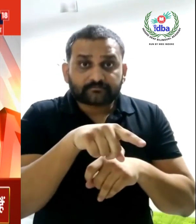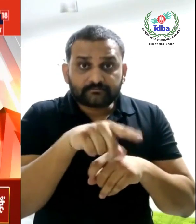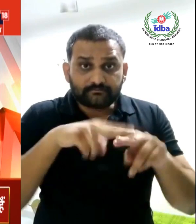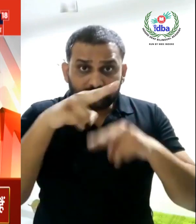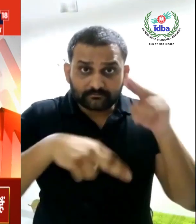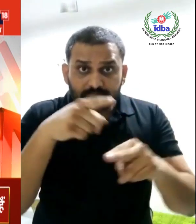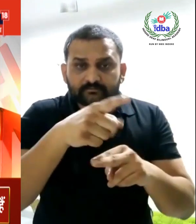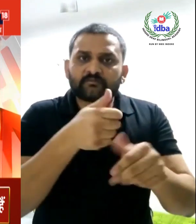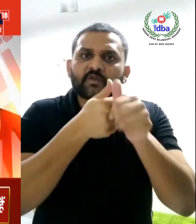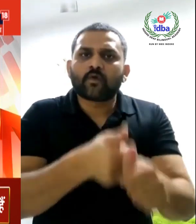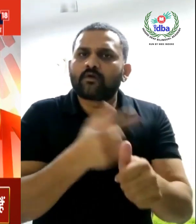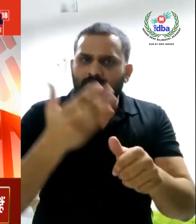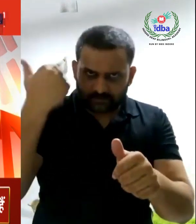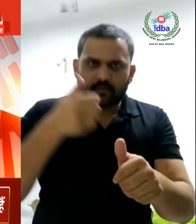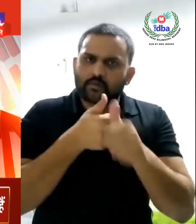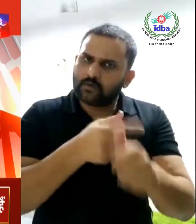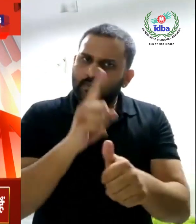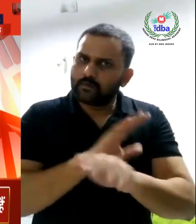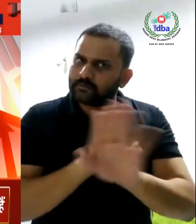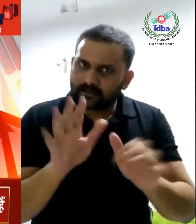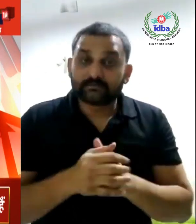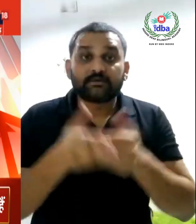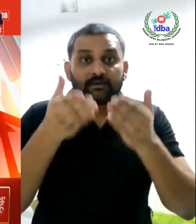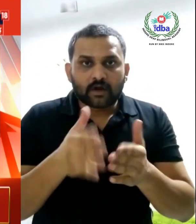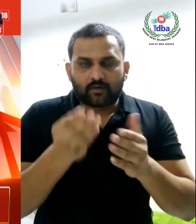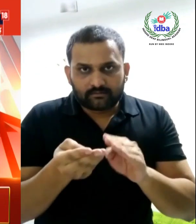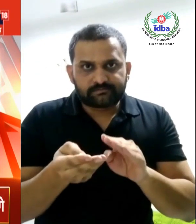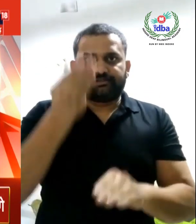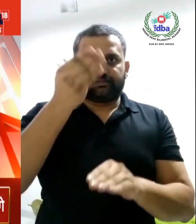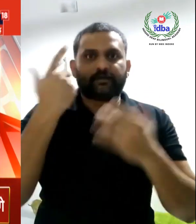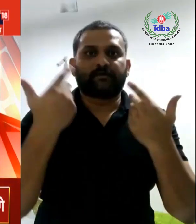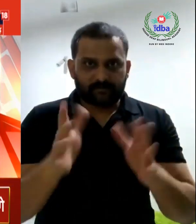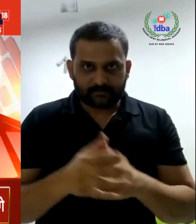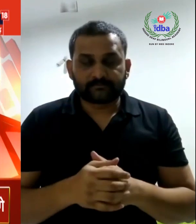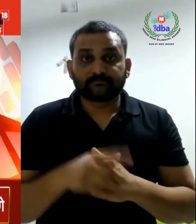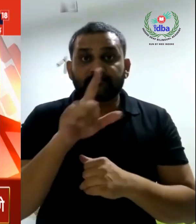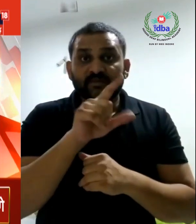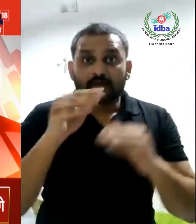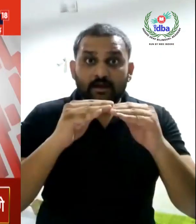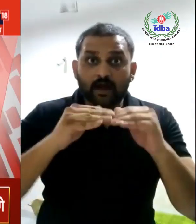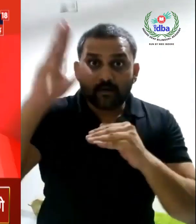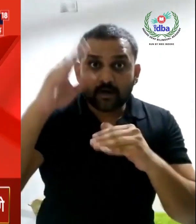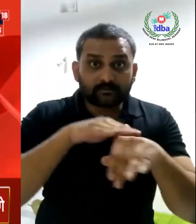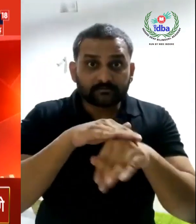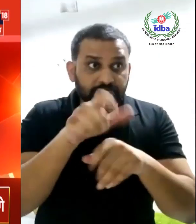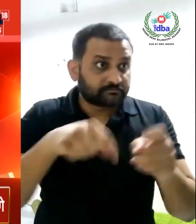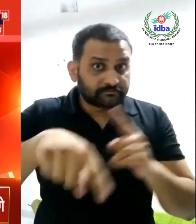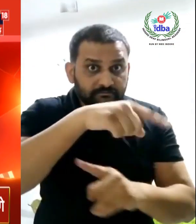स्थापनाओं पर लागू होता था। अब इसे बढ़ाकर 100 से अधिक श्रमिक वाली